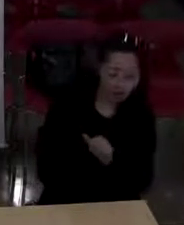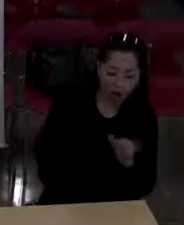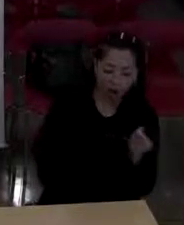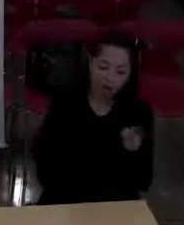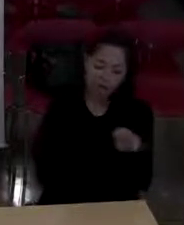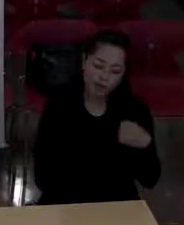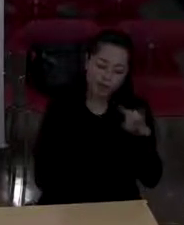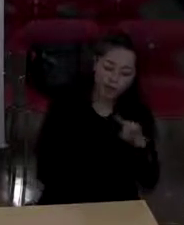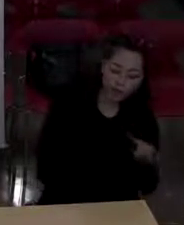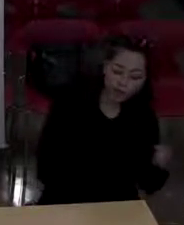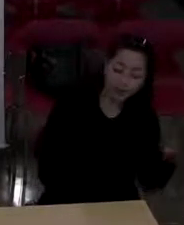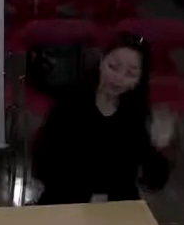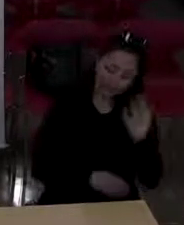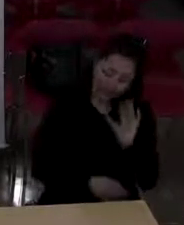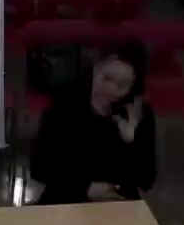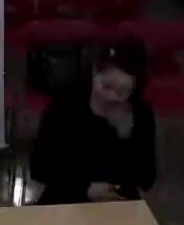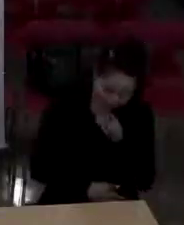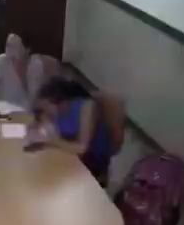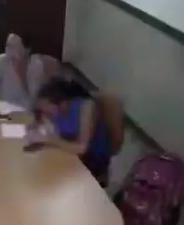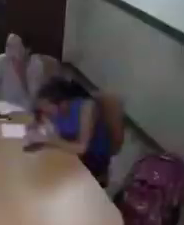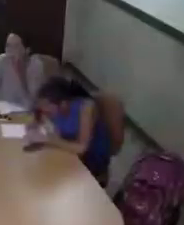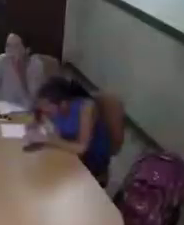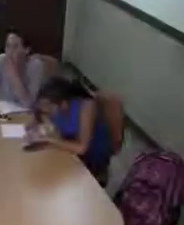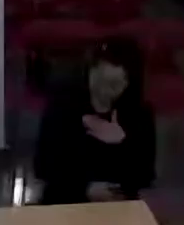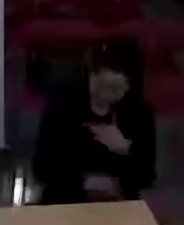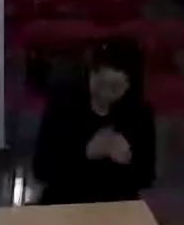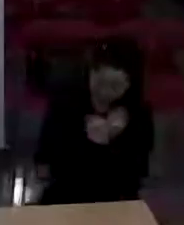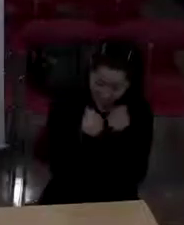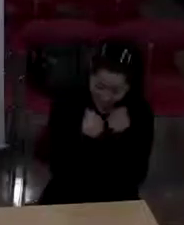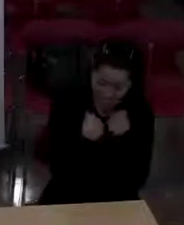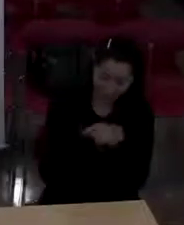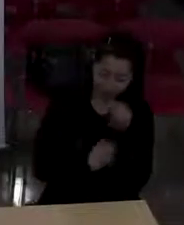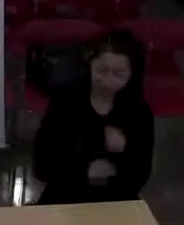¿Sí? Así, chiquitita mía, ¿sí?